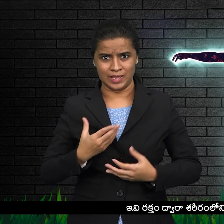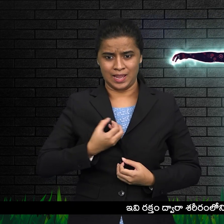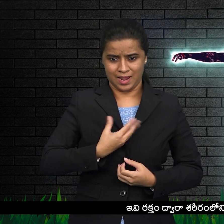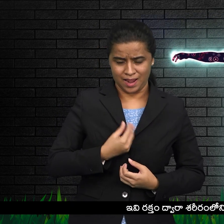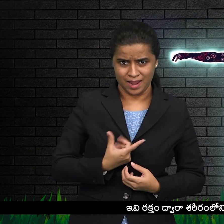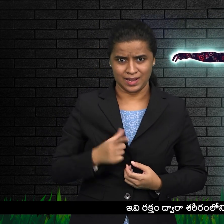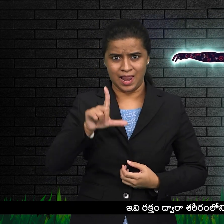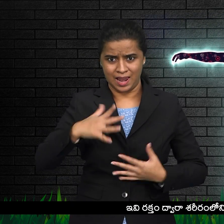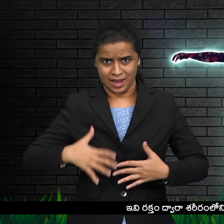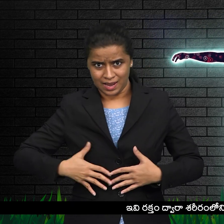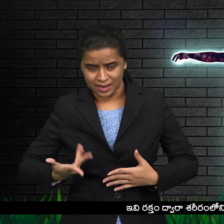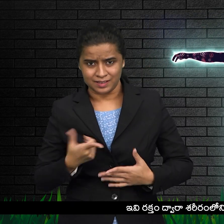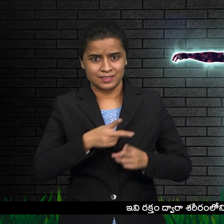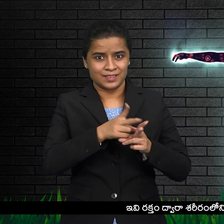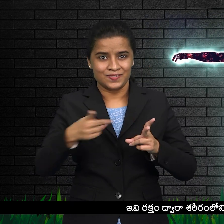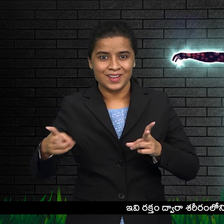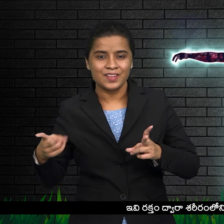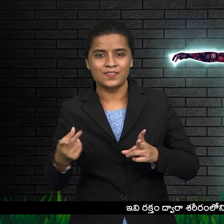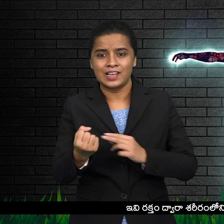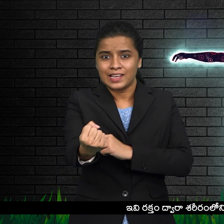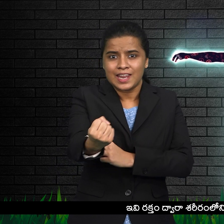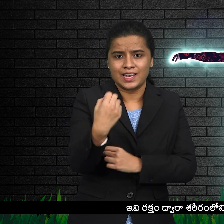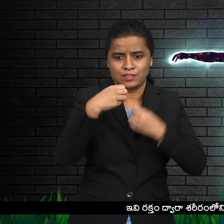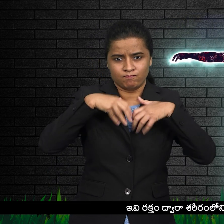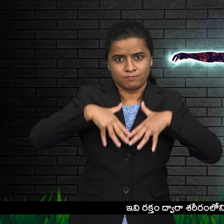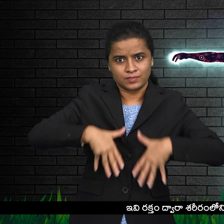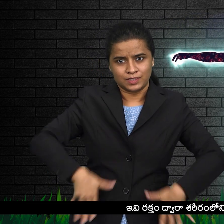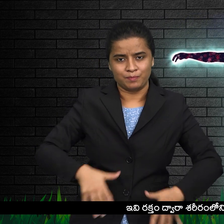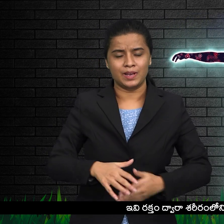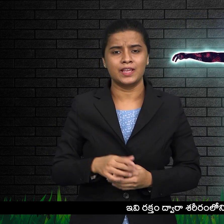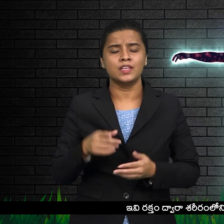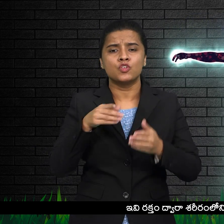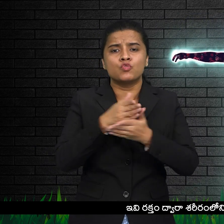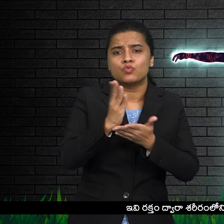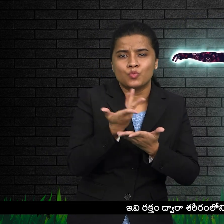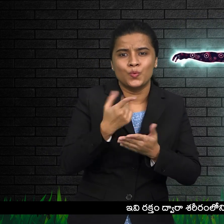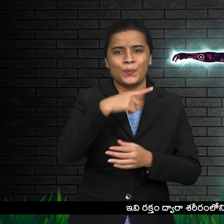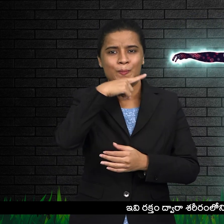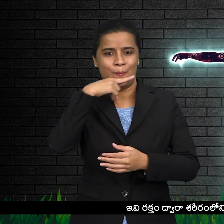ఇవి రక్తం ద్వారా శరీరంలోని వివిధ భాగాలకు సరఫరా అవుతాయి.